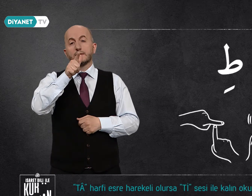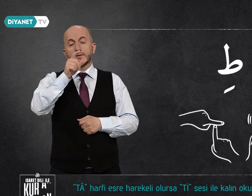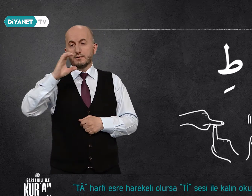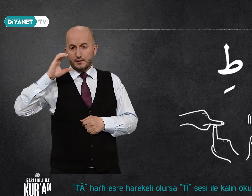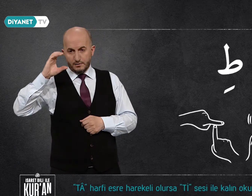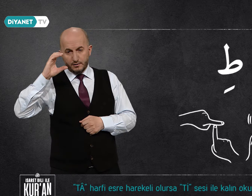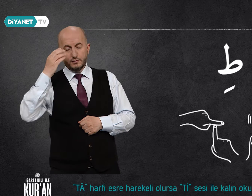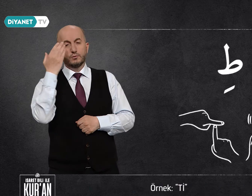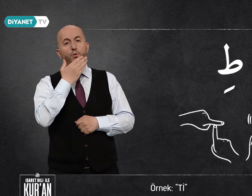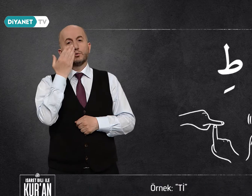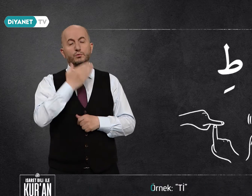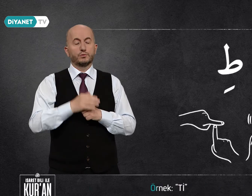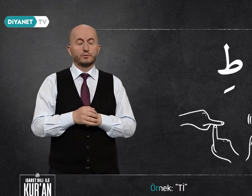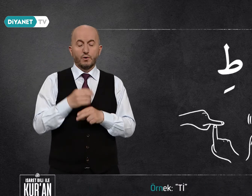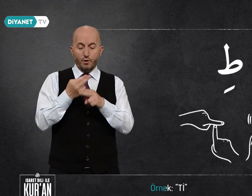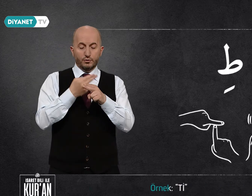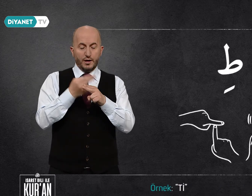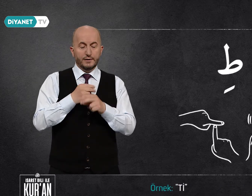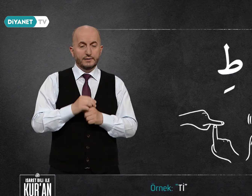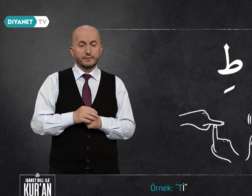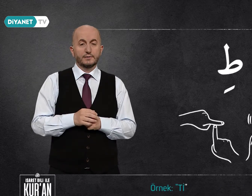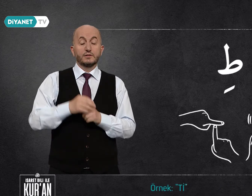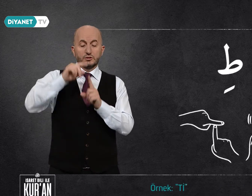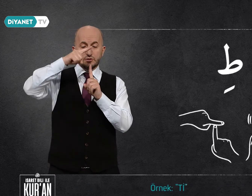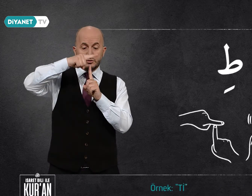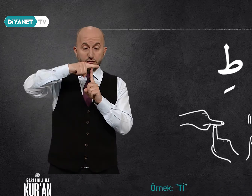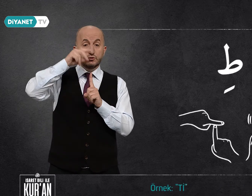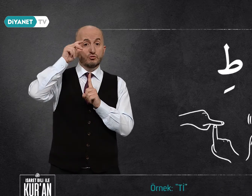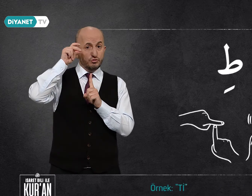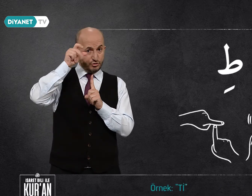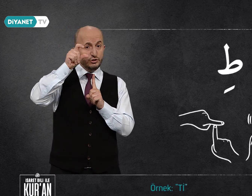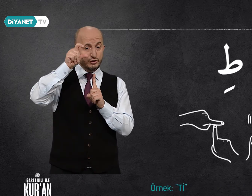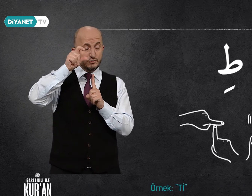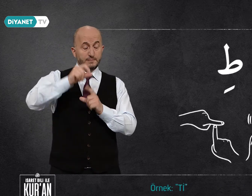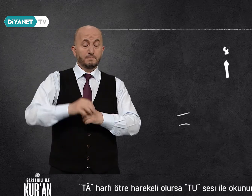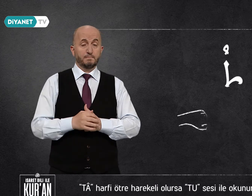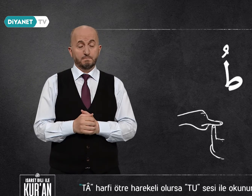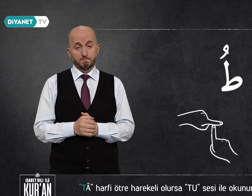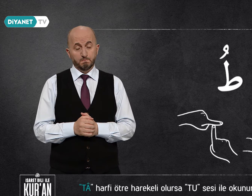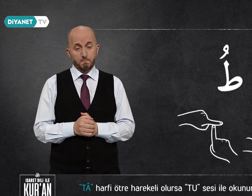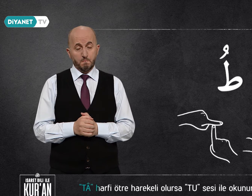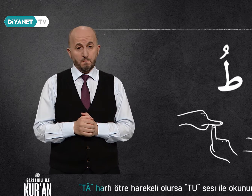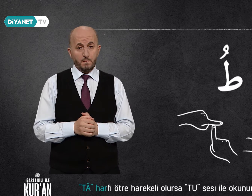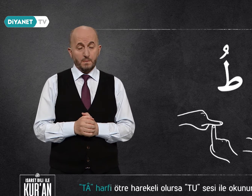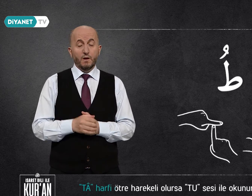okunur örnek Bıy bıy o o harfi